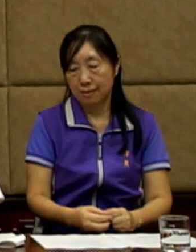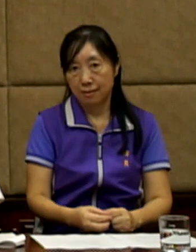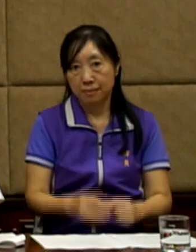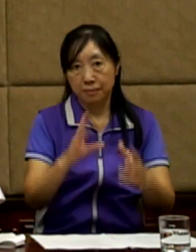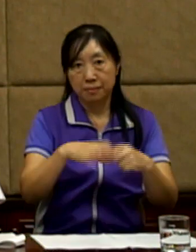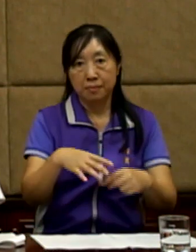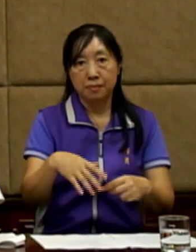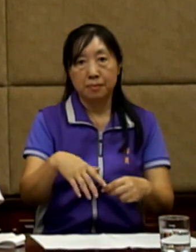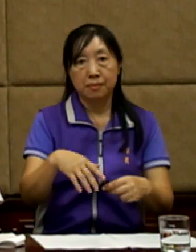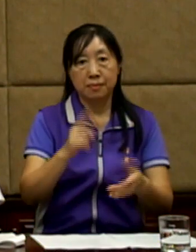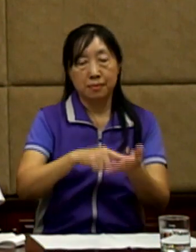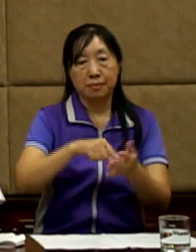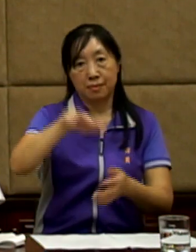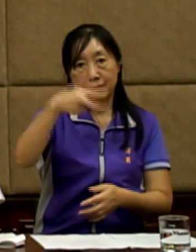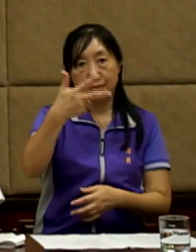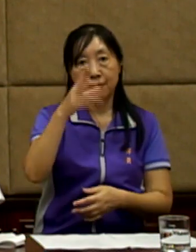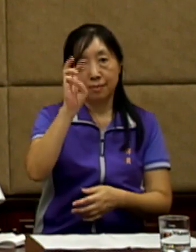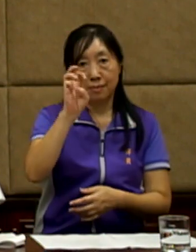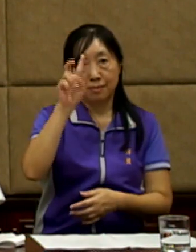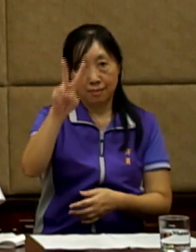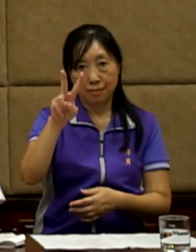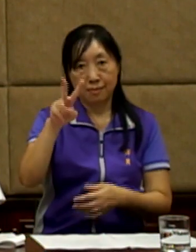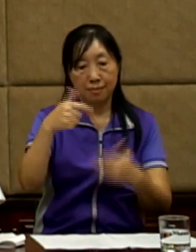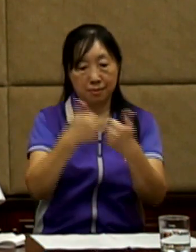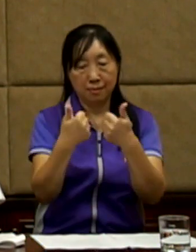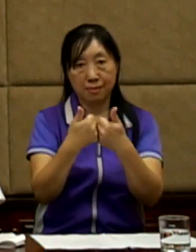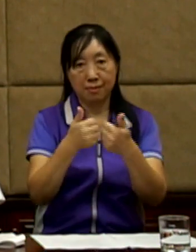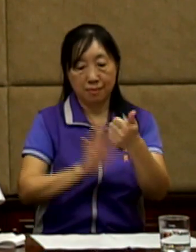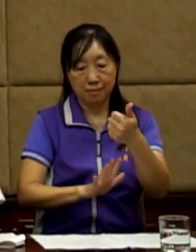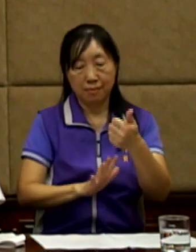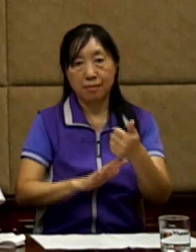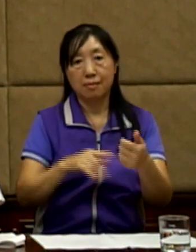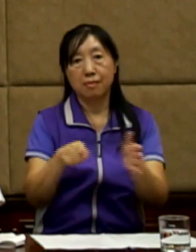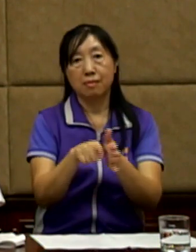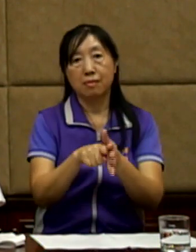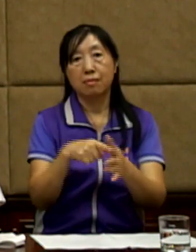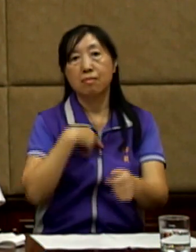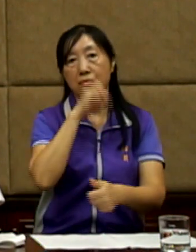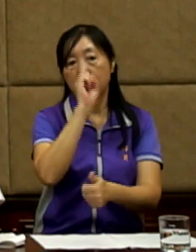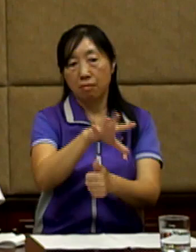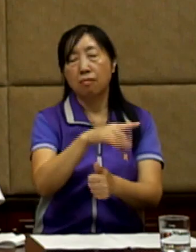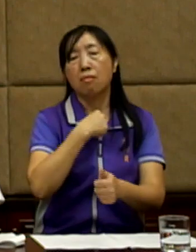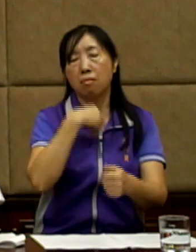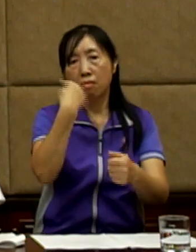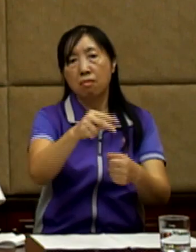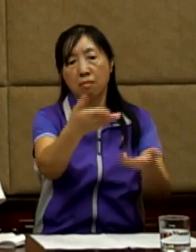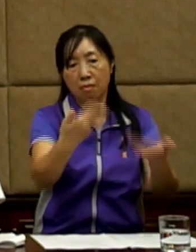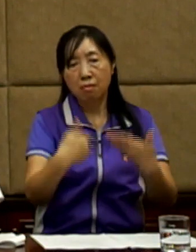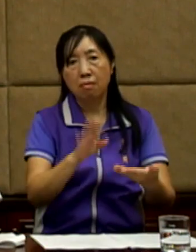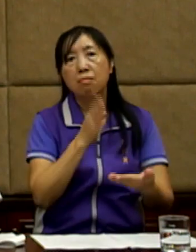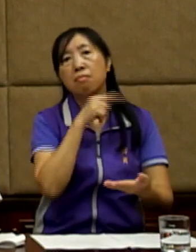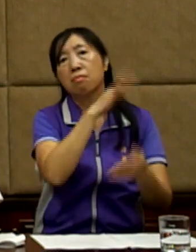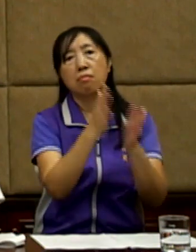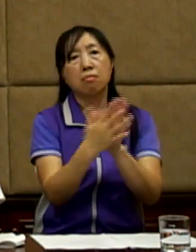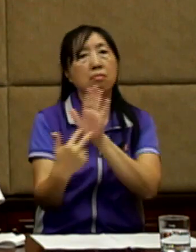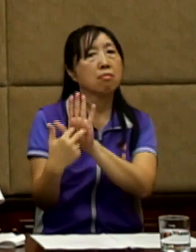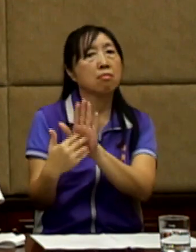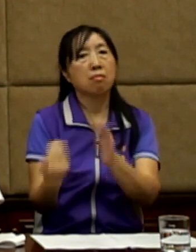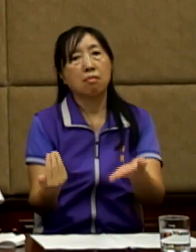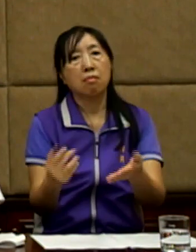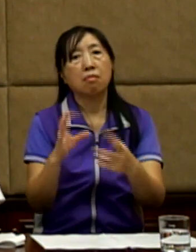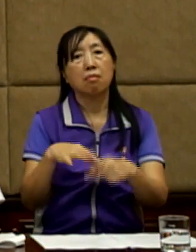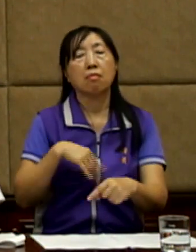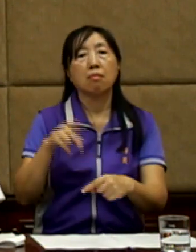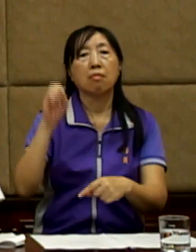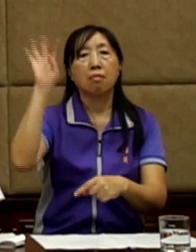个732次的委员会议上面有决议要请他们提供，他们都不提供，后来我们向党产会提供，